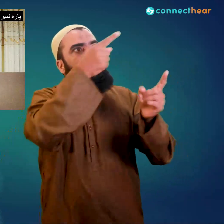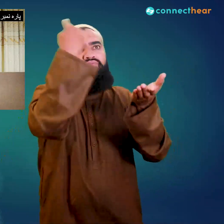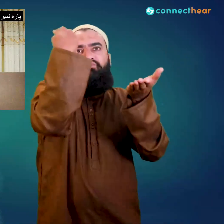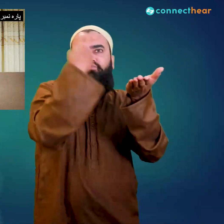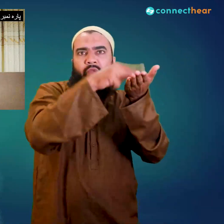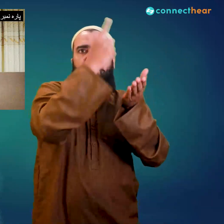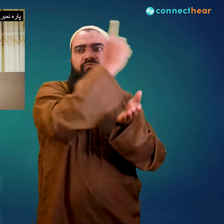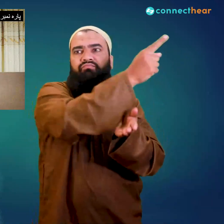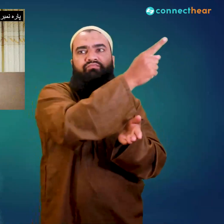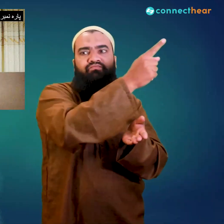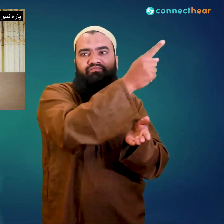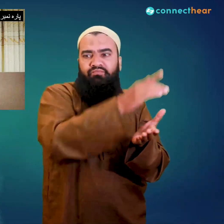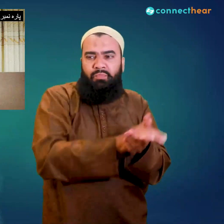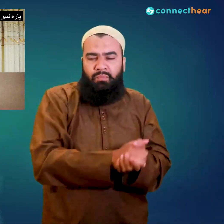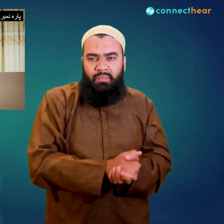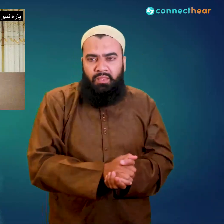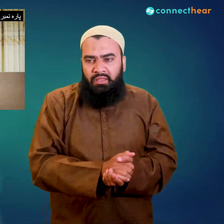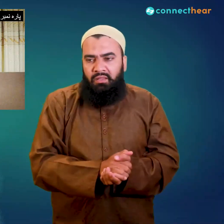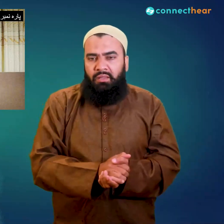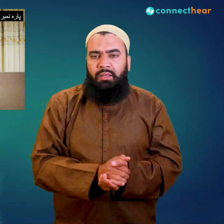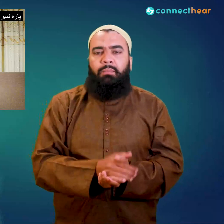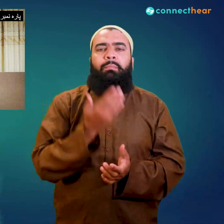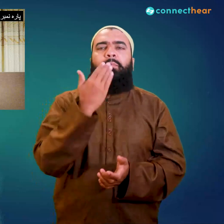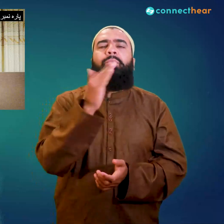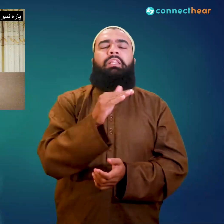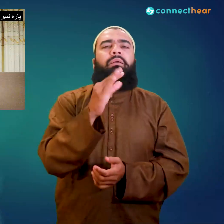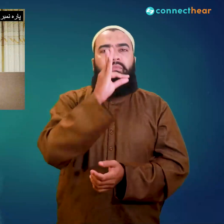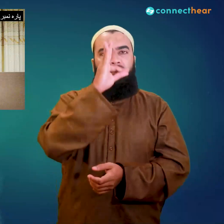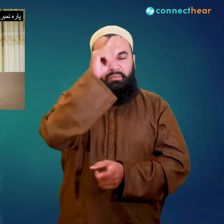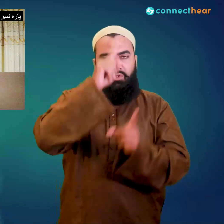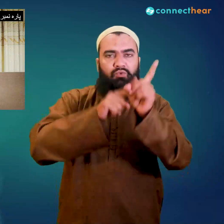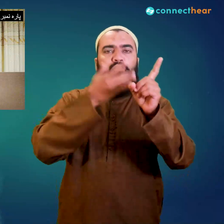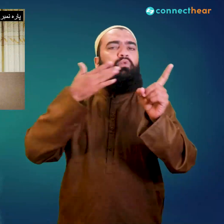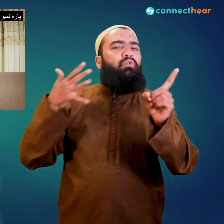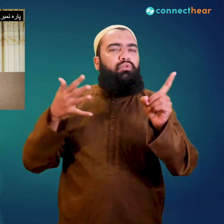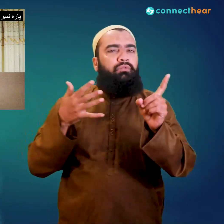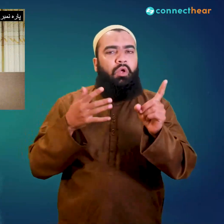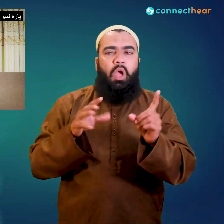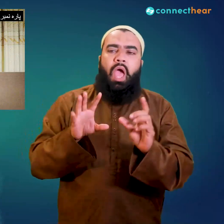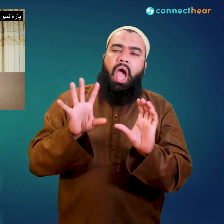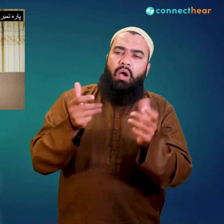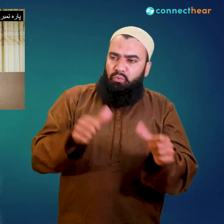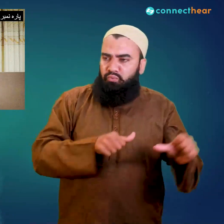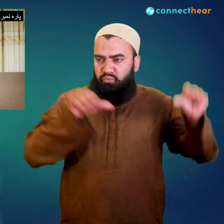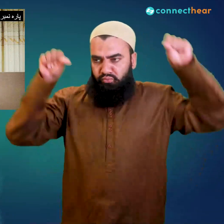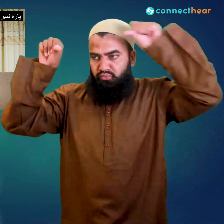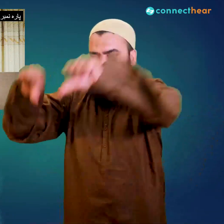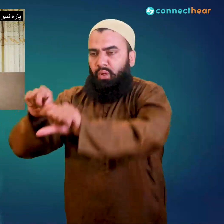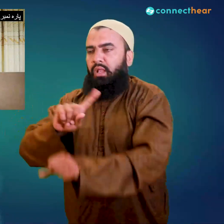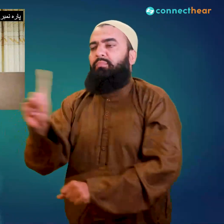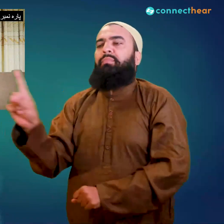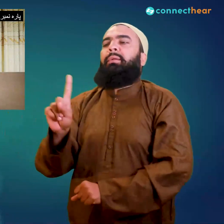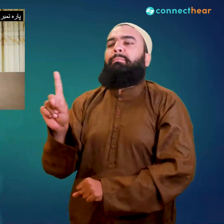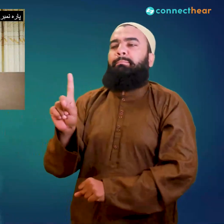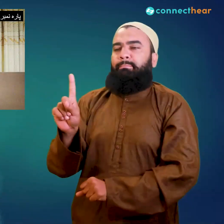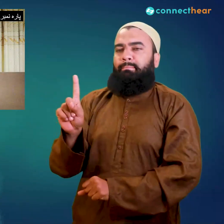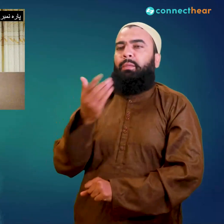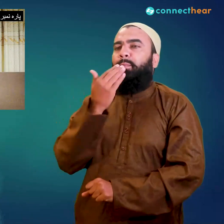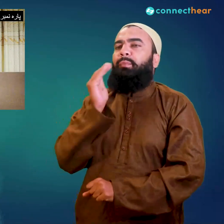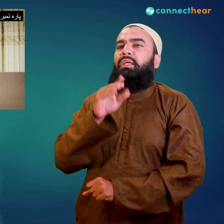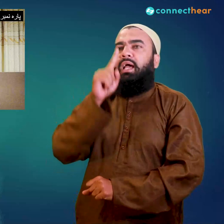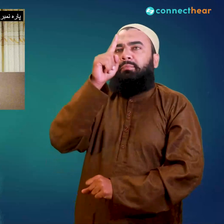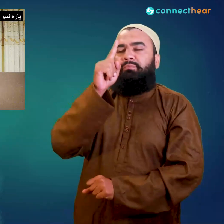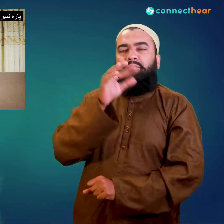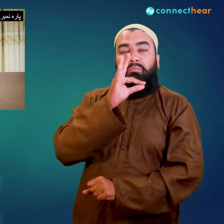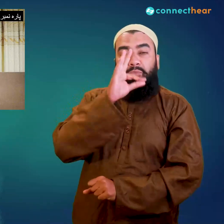الزام کو نہیں ڈالا، بلکہ یہ فرمایا ما فعلتم بیوسف واخی اذ انتم